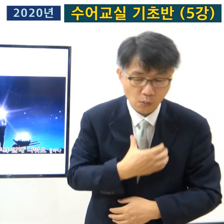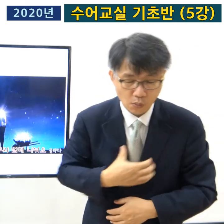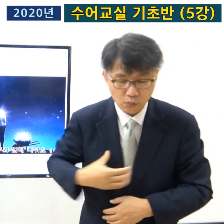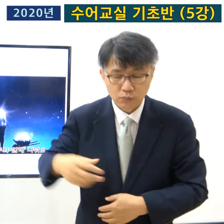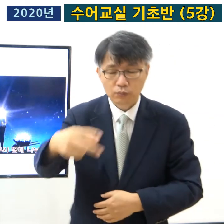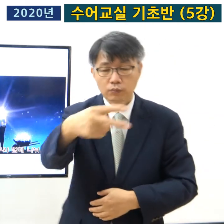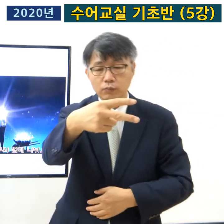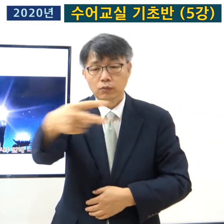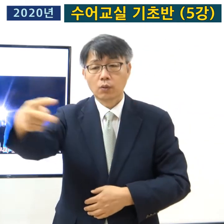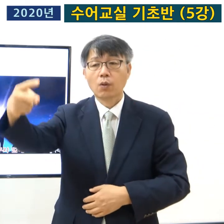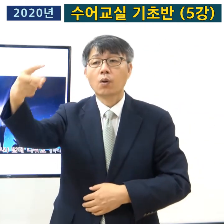괴로움도